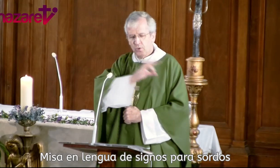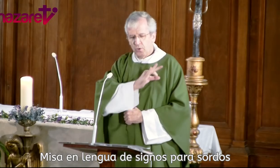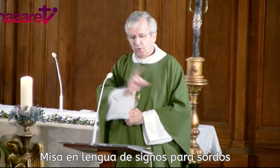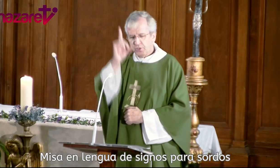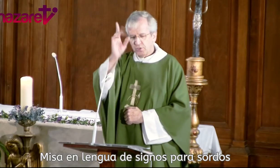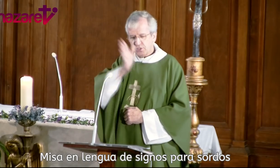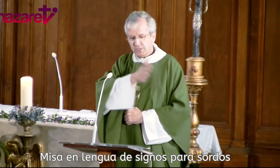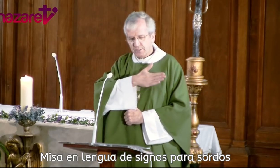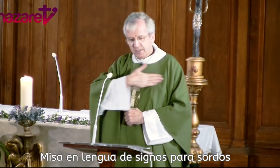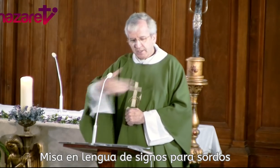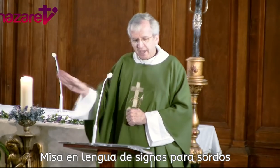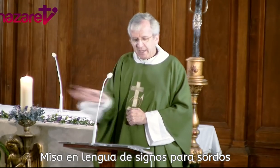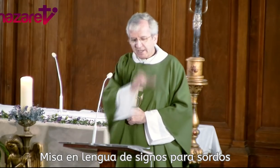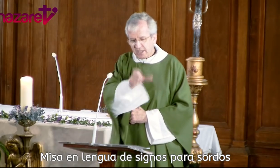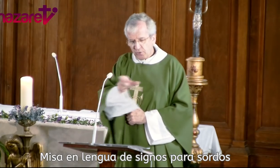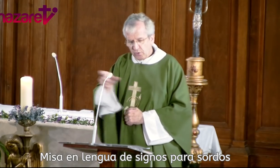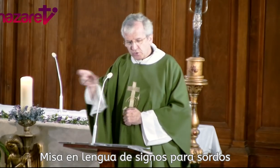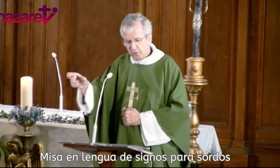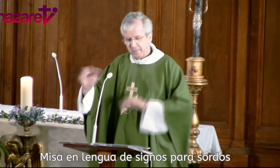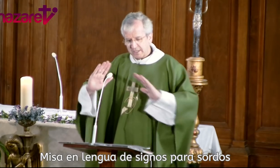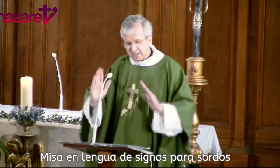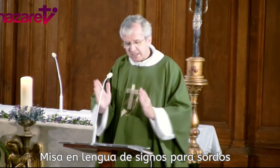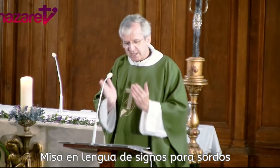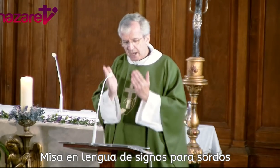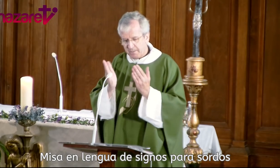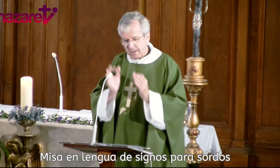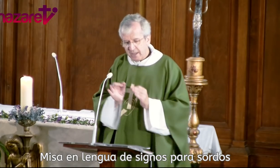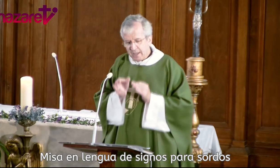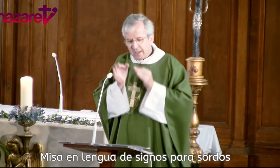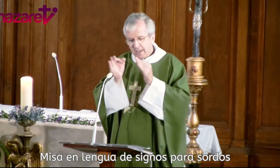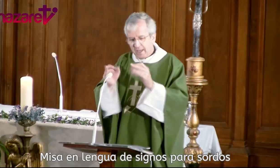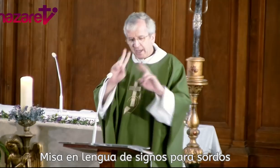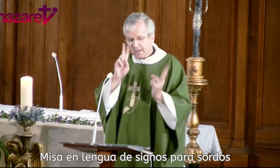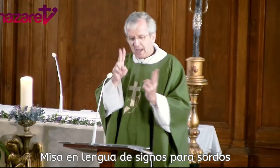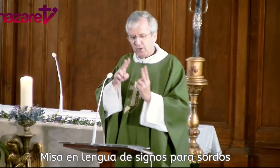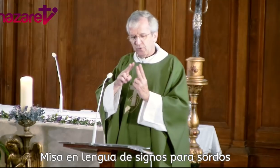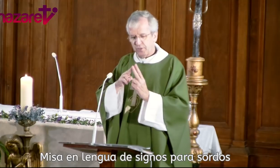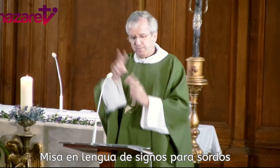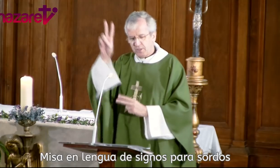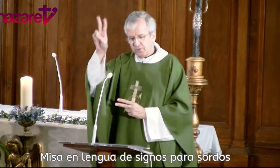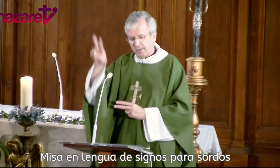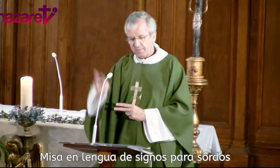Oh Dios, que quieres que todos los hombres se salven y lleguen al conocimiento de la